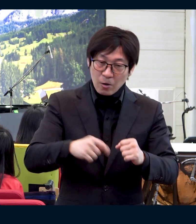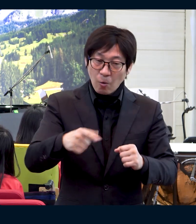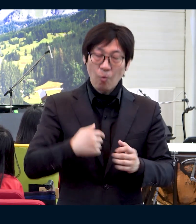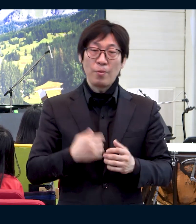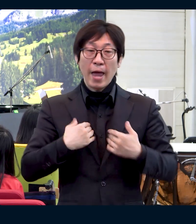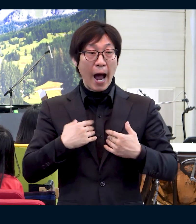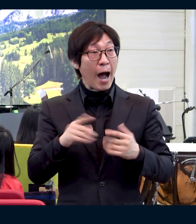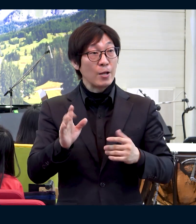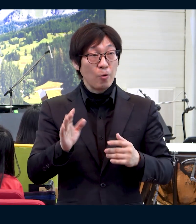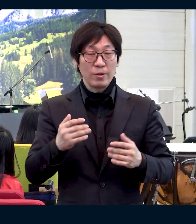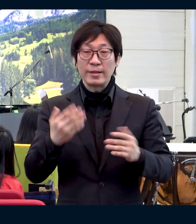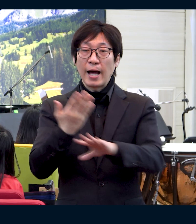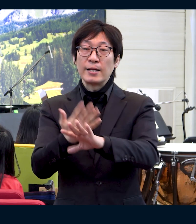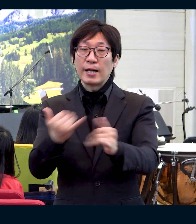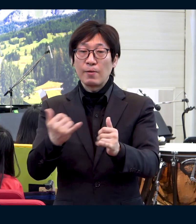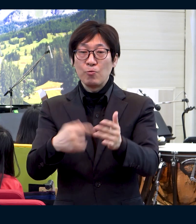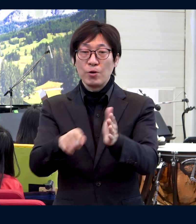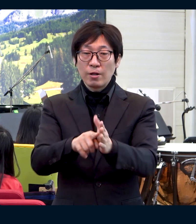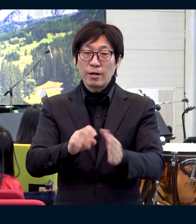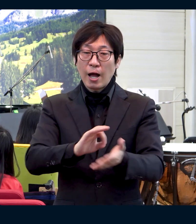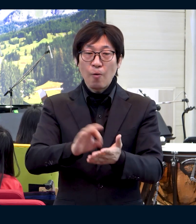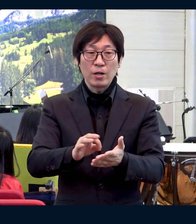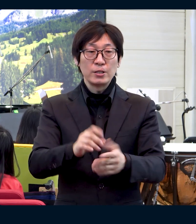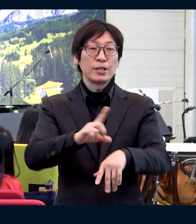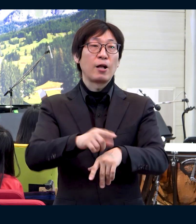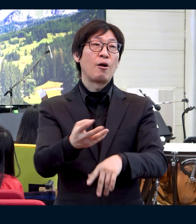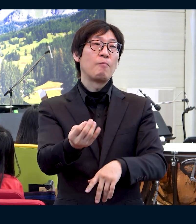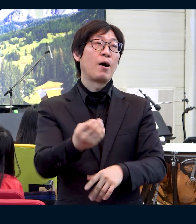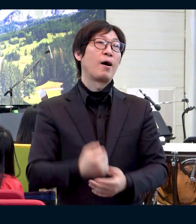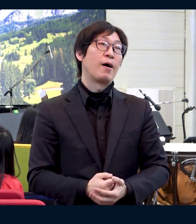사람들을 위해서 사용하고 계십니까?